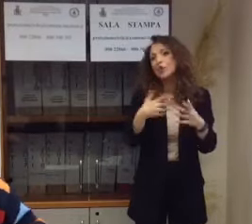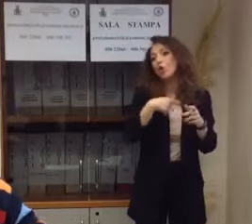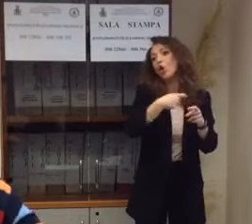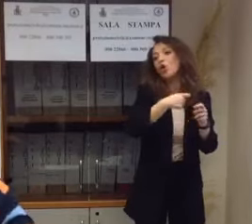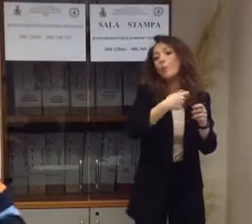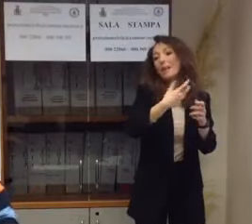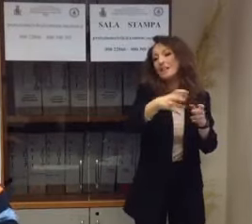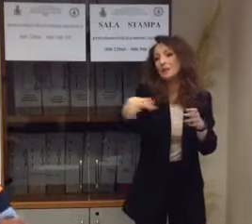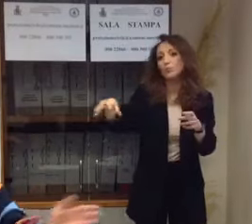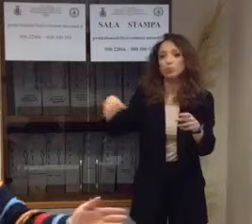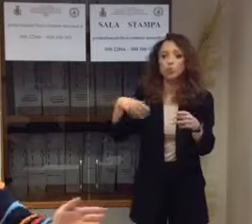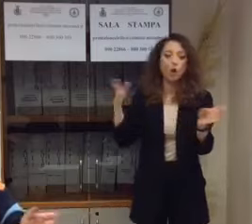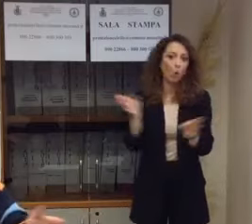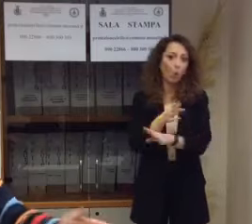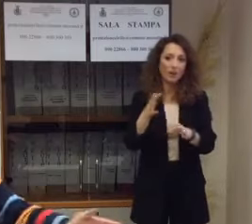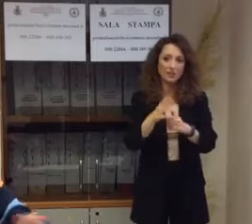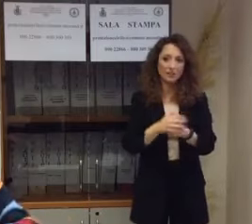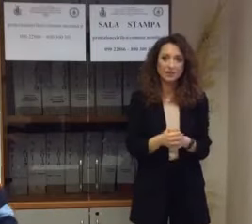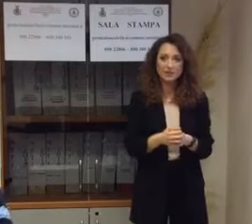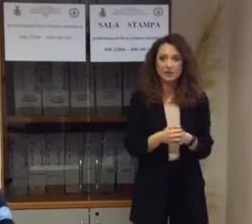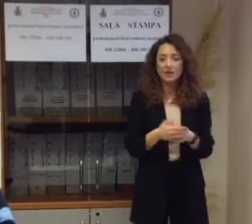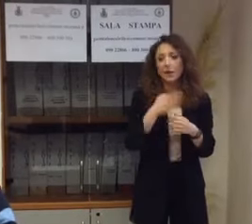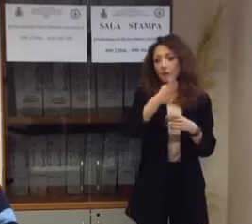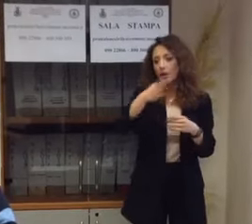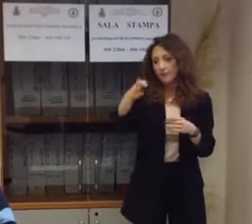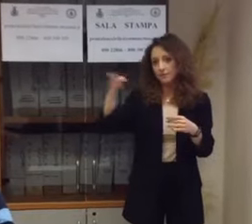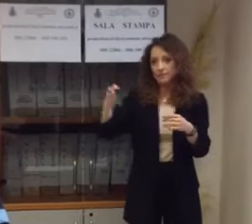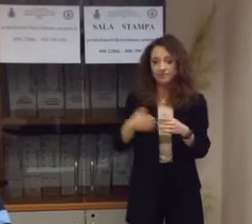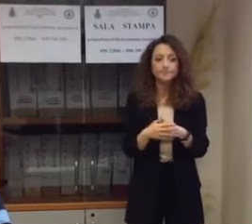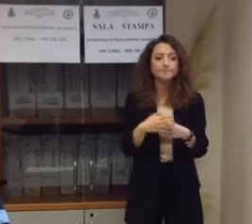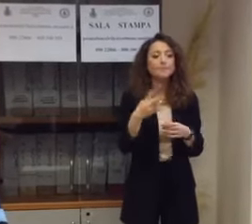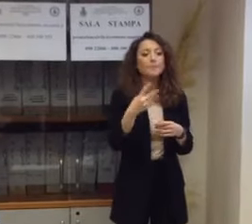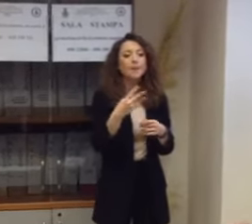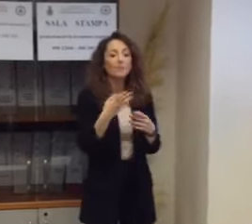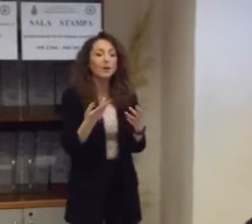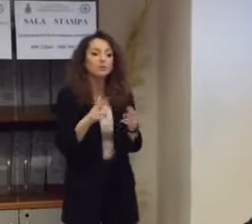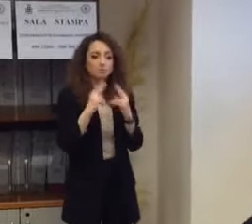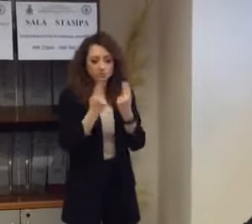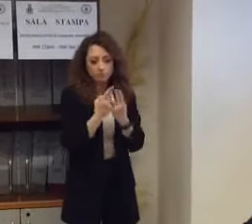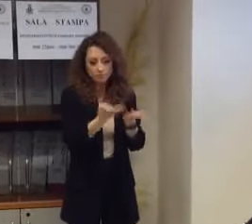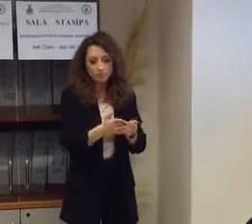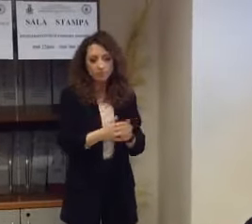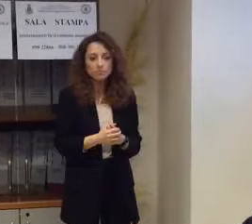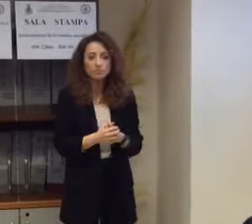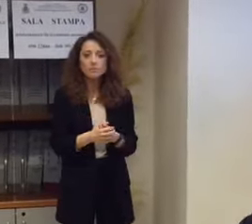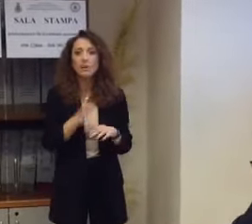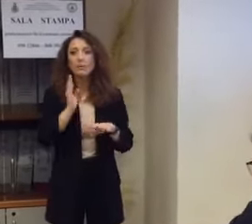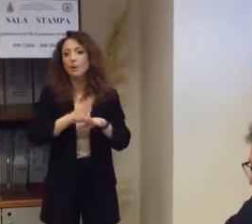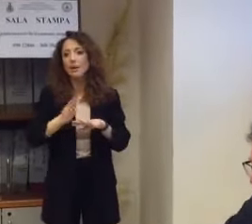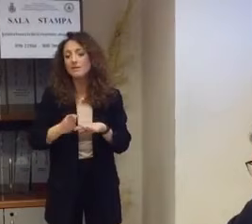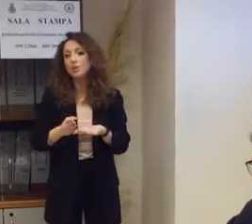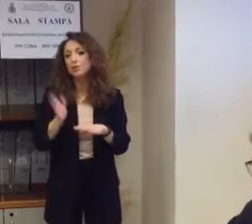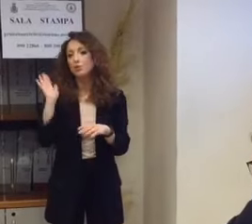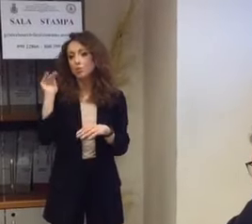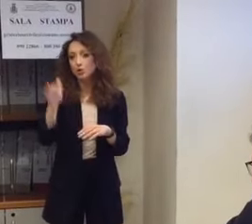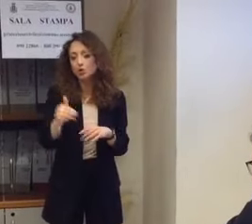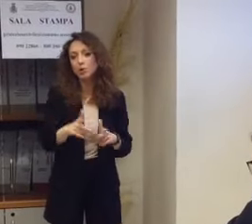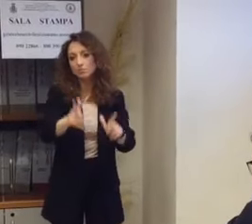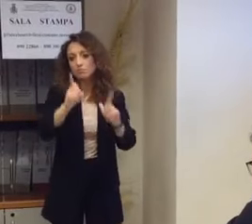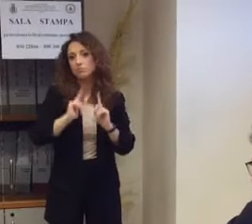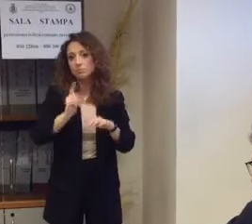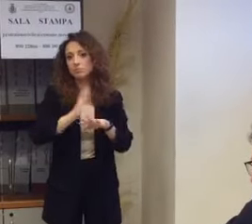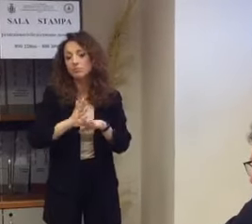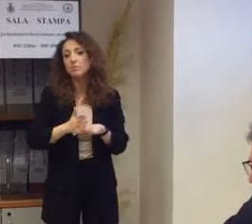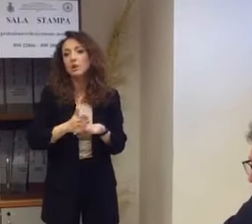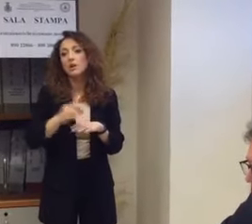ovunque. Max, completa. Quindi dicevo, i panifici che fino ad oggi ci hanno quasi costantemente, giornalmente rifornito, il